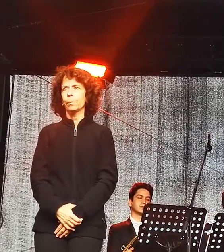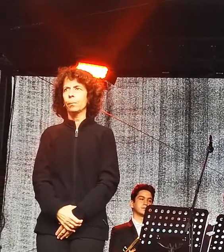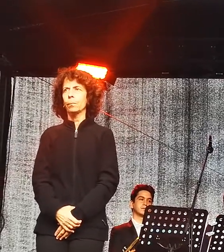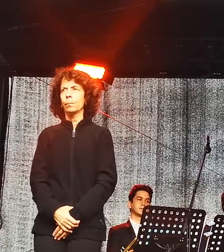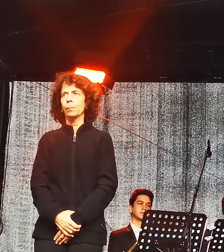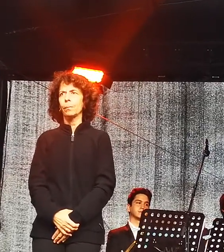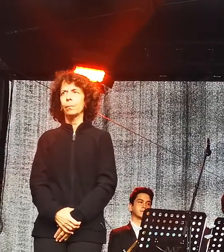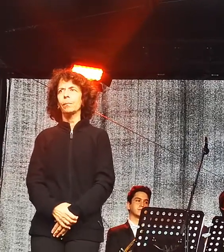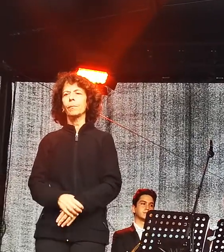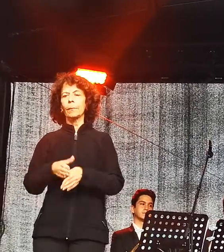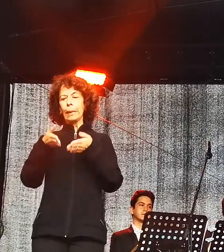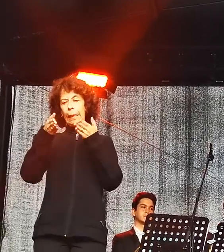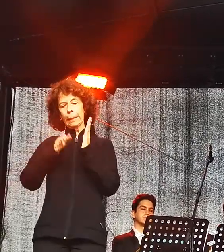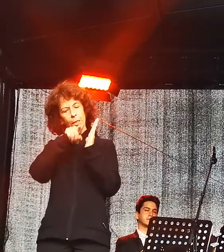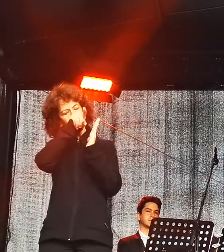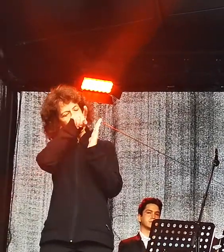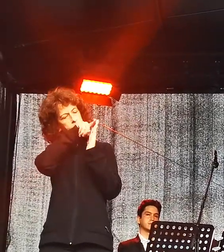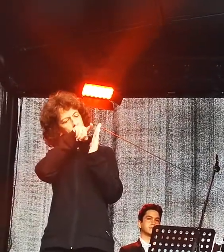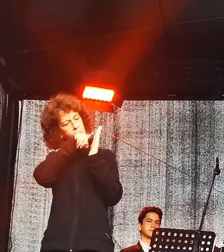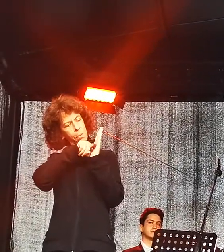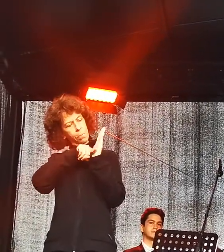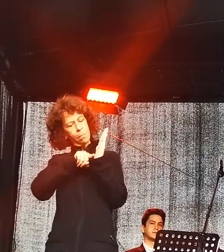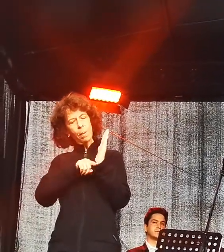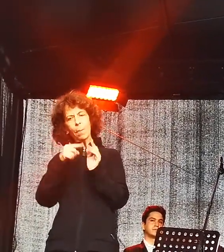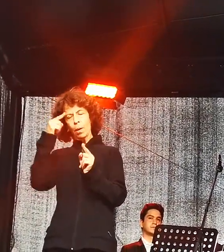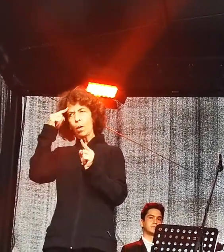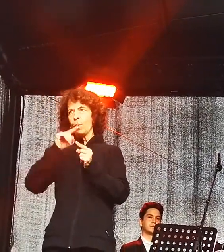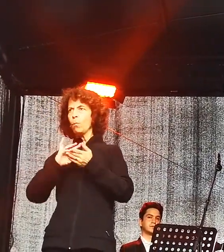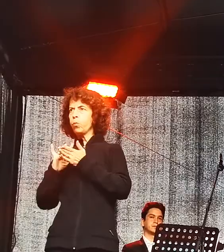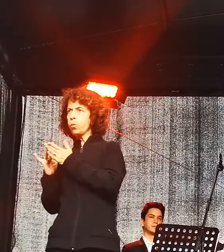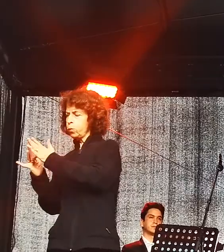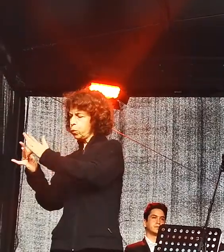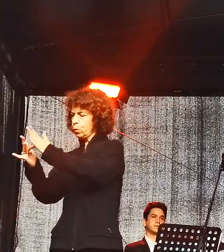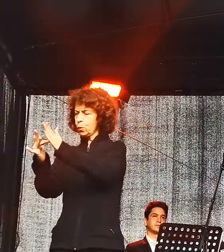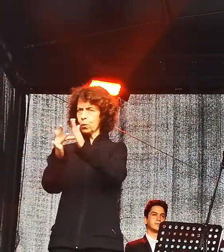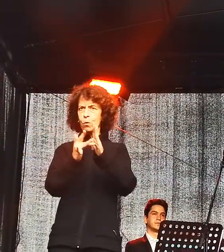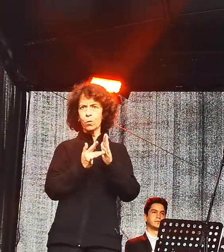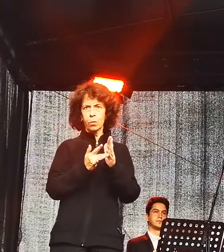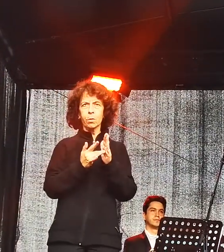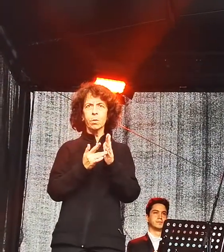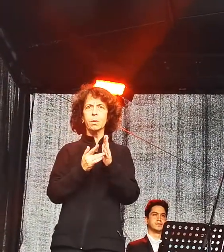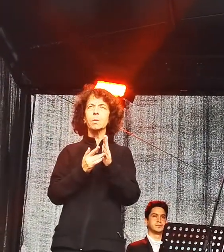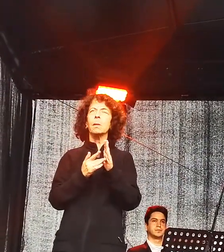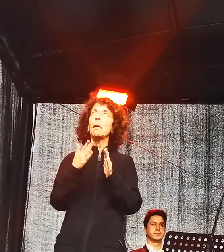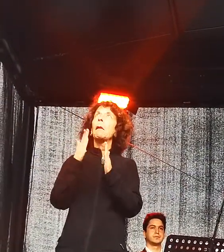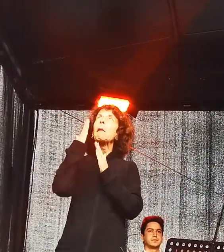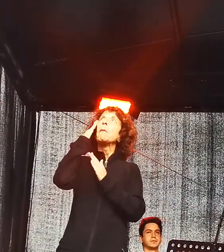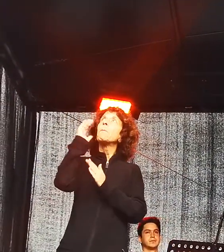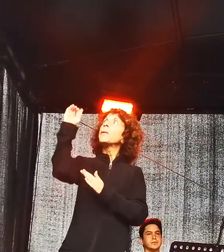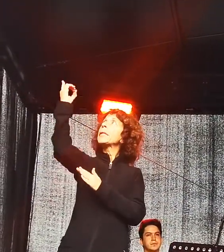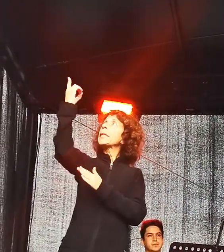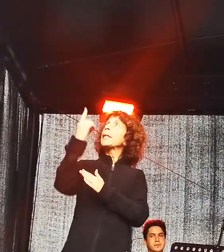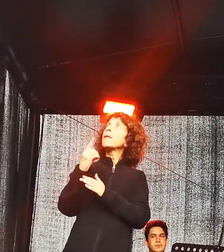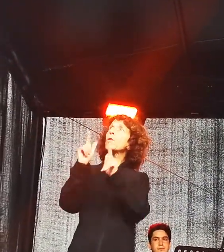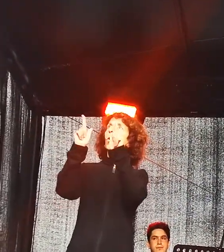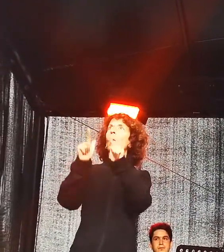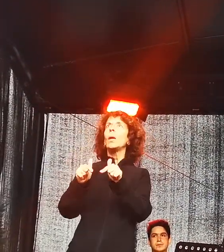Les décisions ci-dessus consignées, prises dans l'intérêt et au profit de tous, doivent, si Dieu y consent, durer